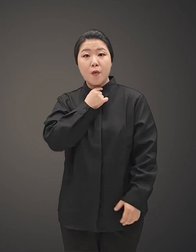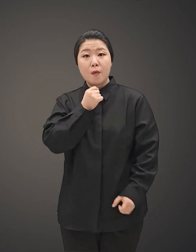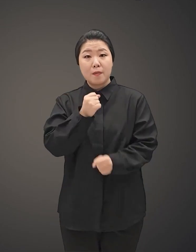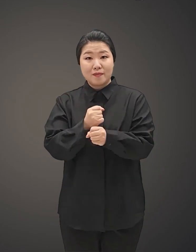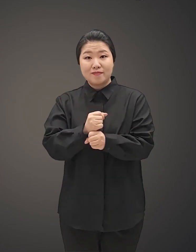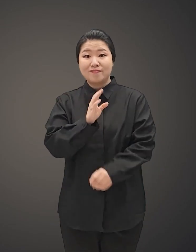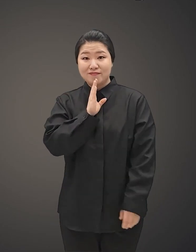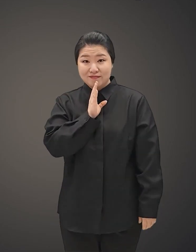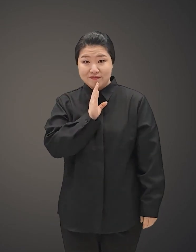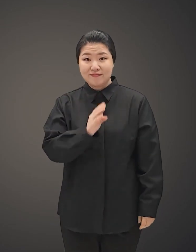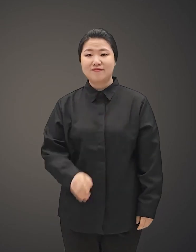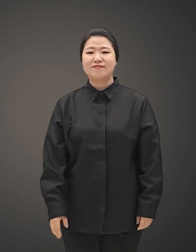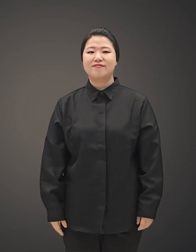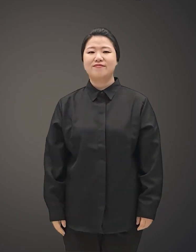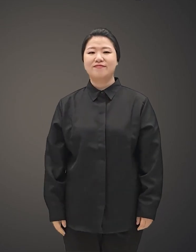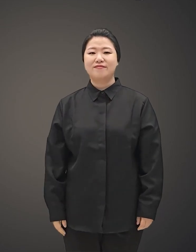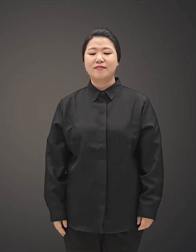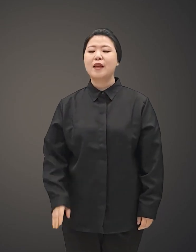선택하신 걸까요?